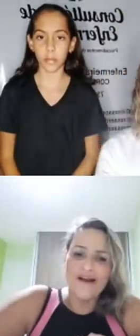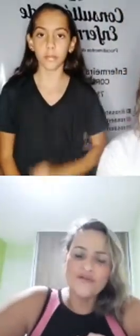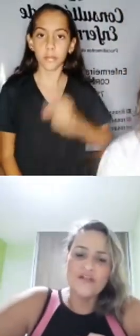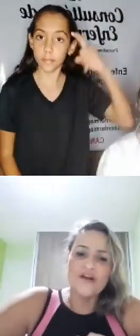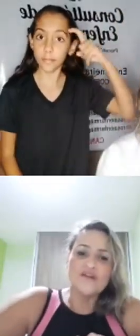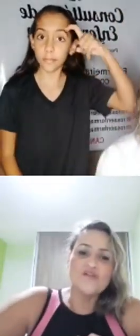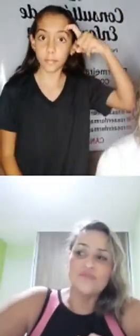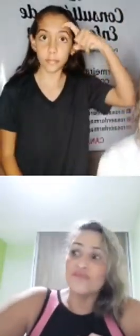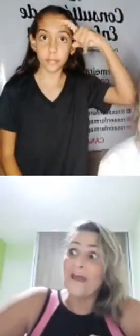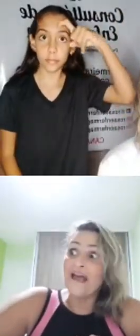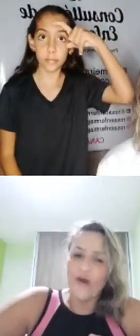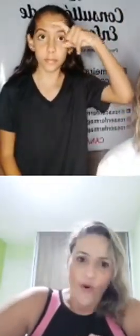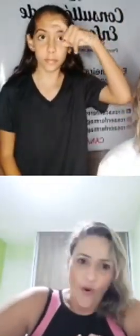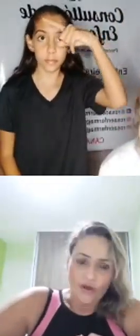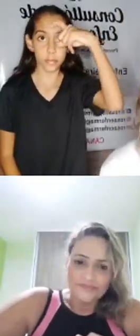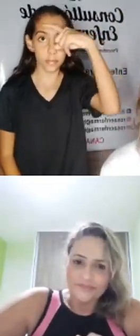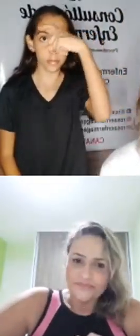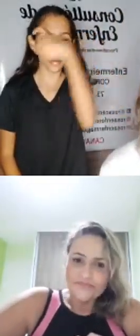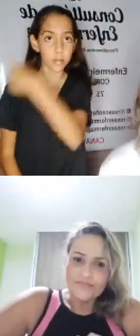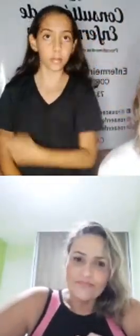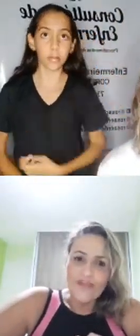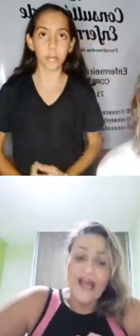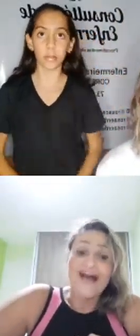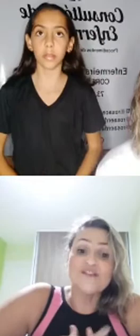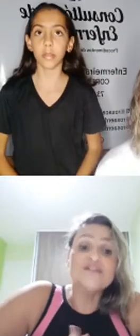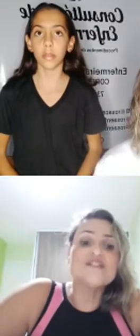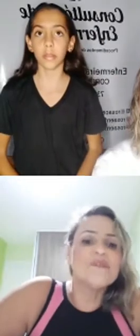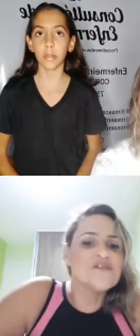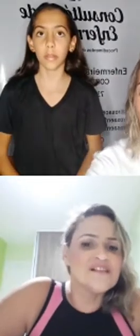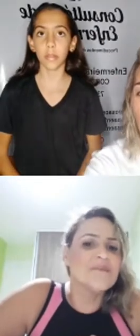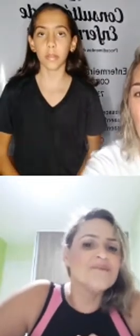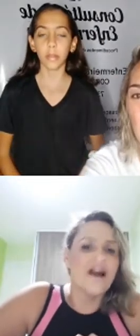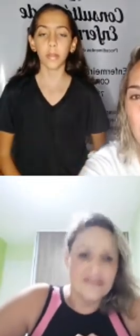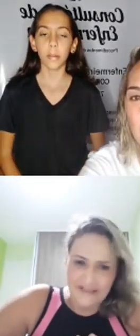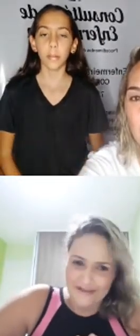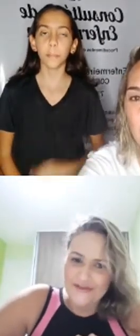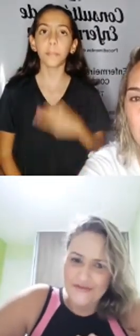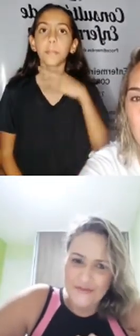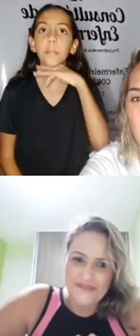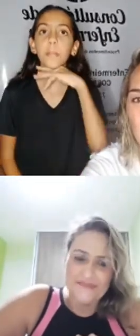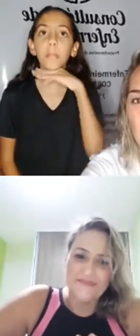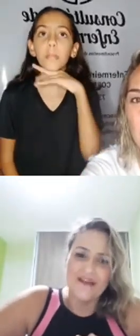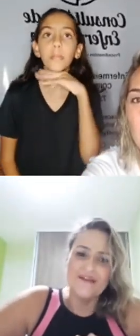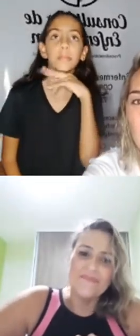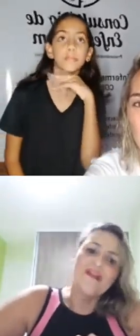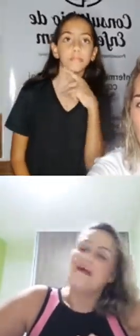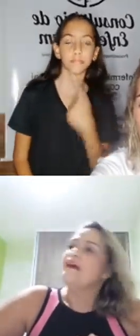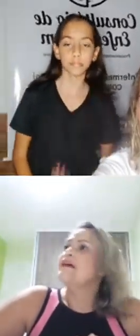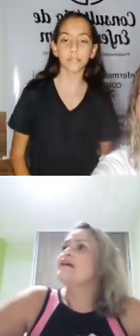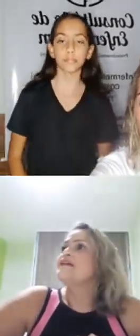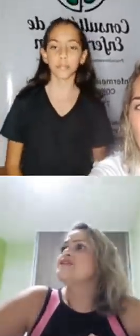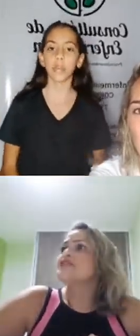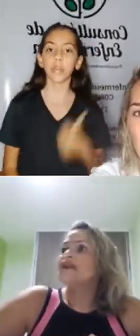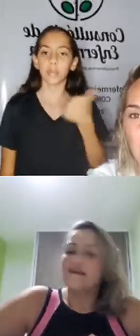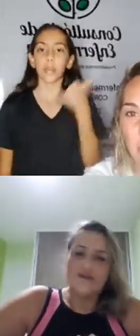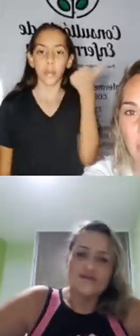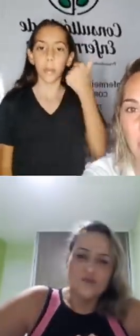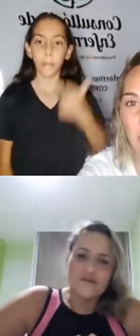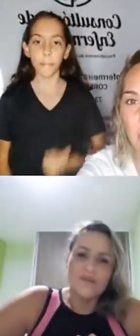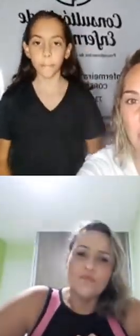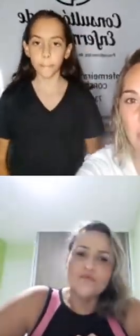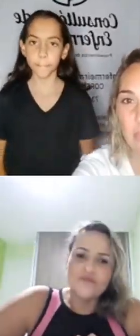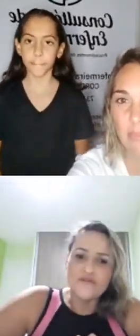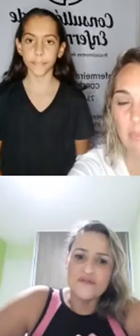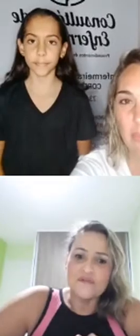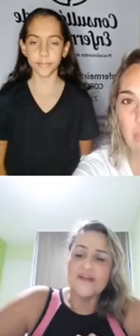Eu acho que nós somos melhor. As outras pessoas sabem mais quem nós somos, né? Dizer quem nós somos